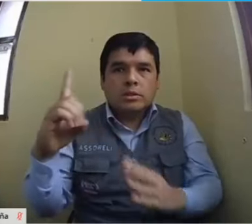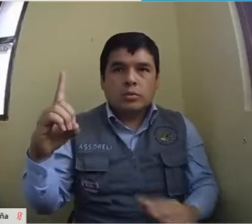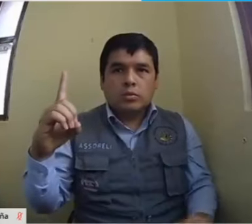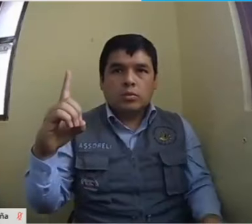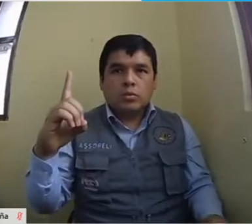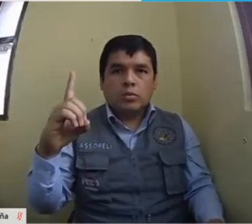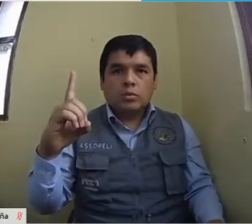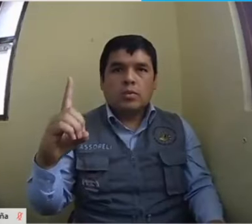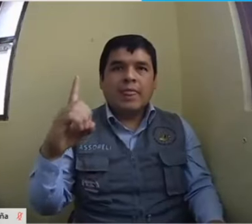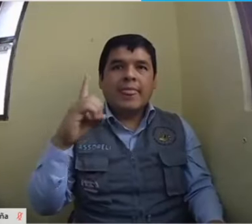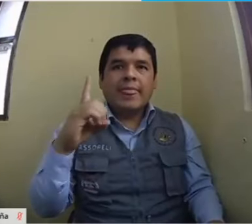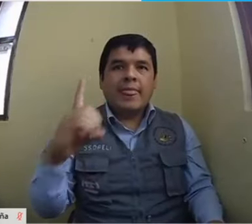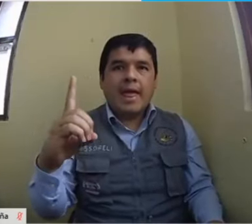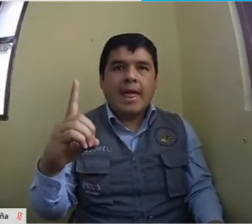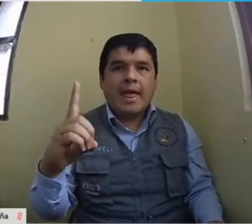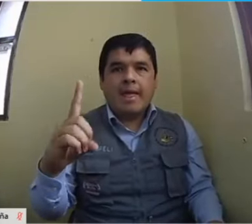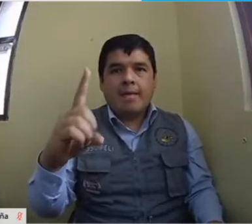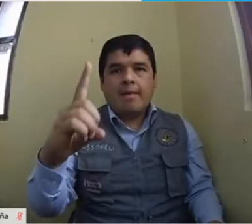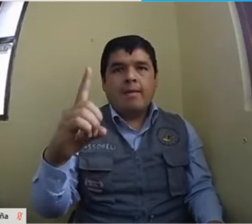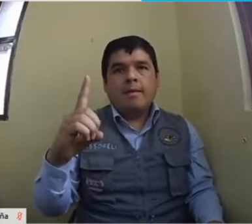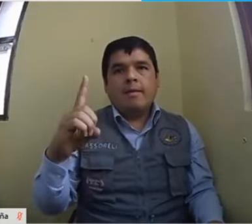Esa es la letra D. D.